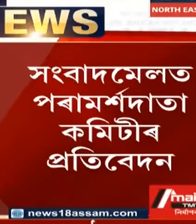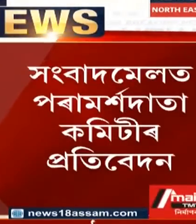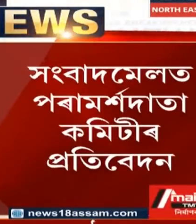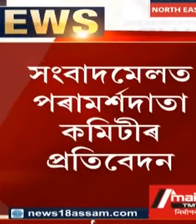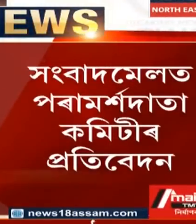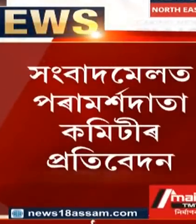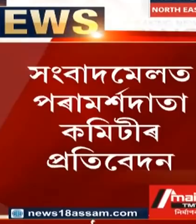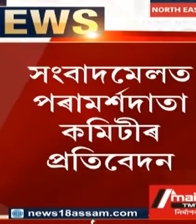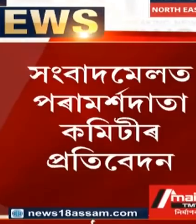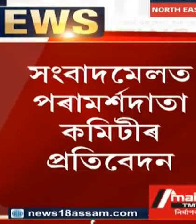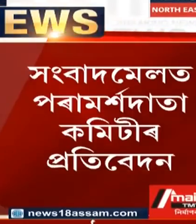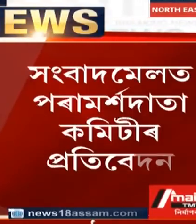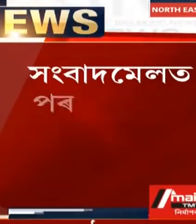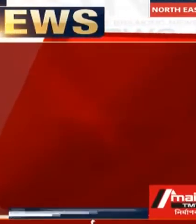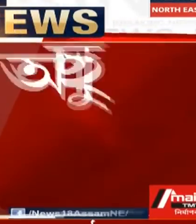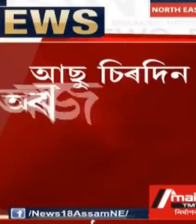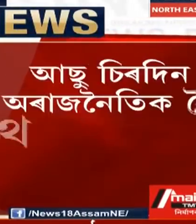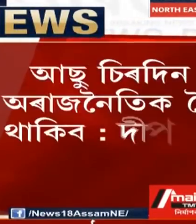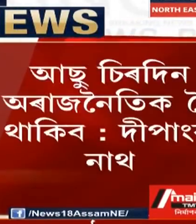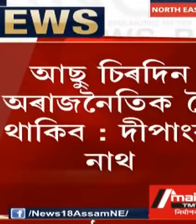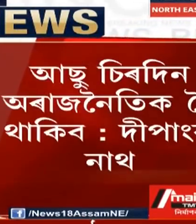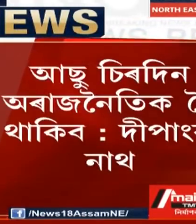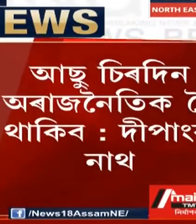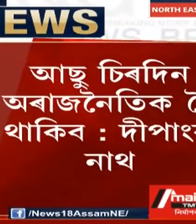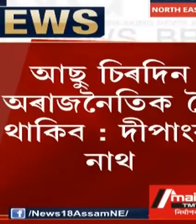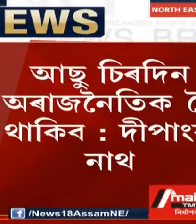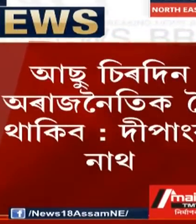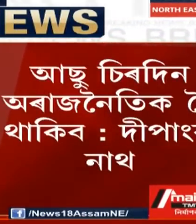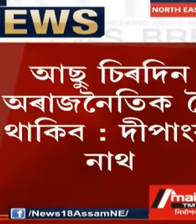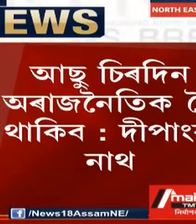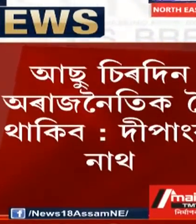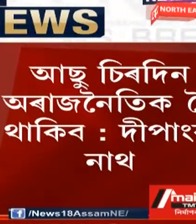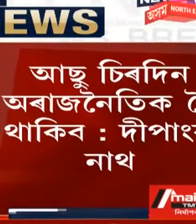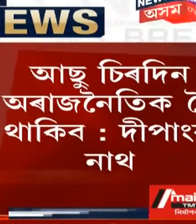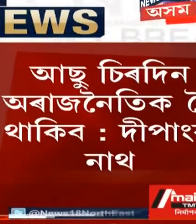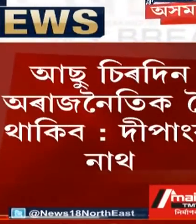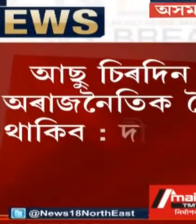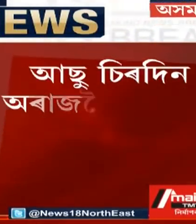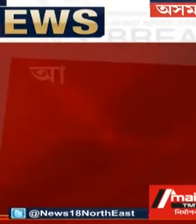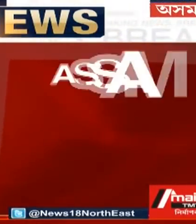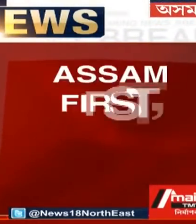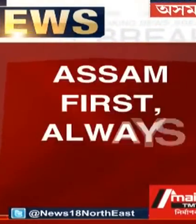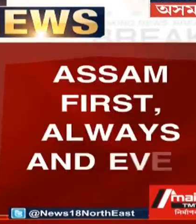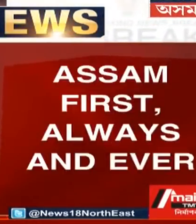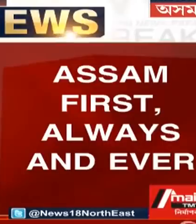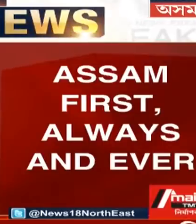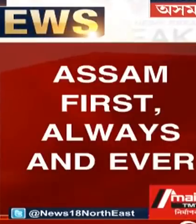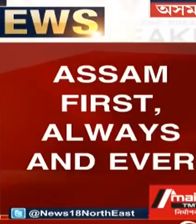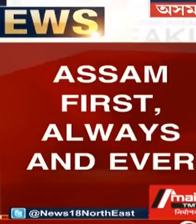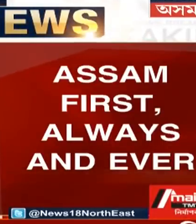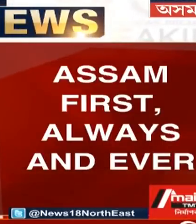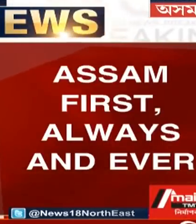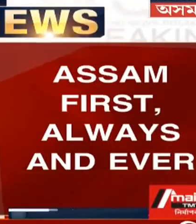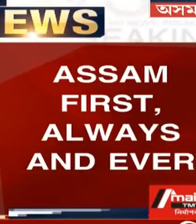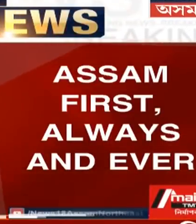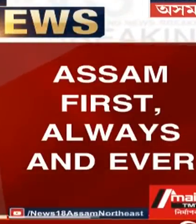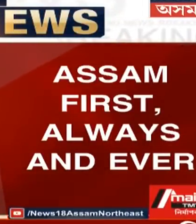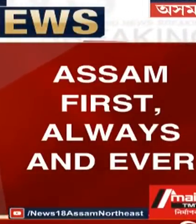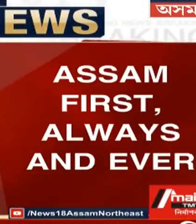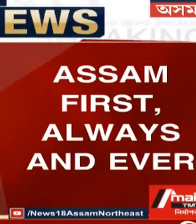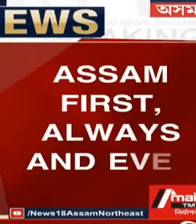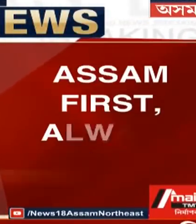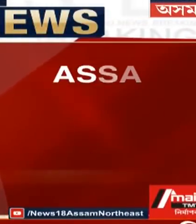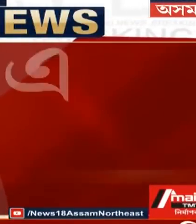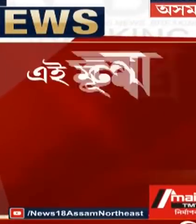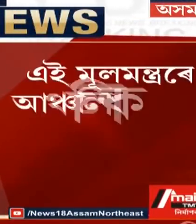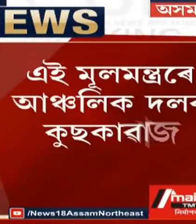दलियों कार्यक्रमणीता प्रकाश कर भविष्य दिन में राजनैतिक विकल्प एट